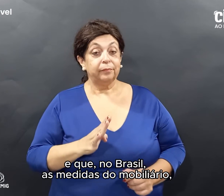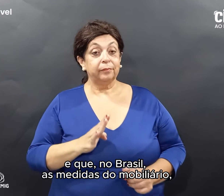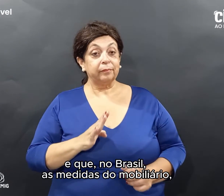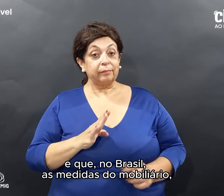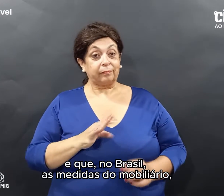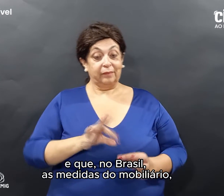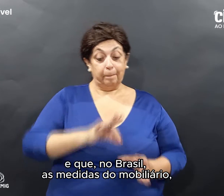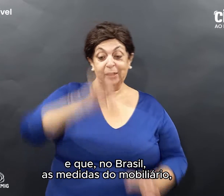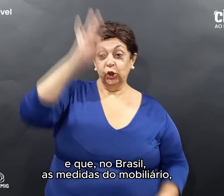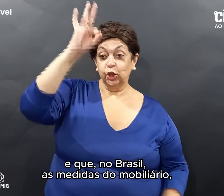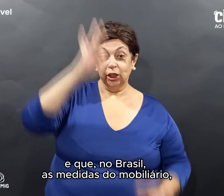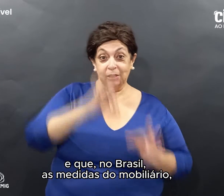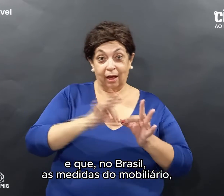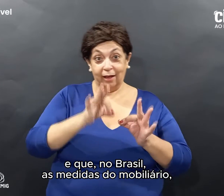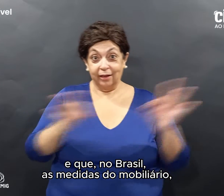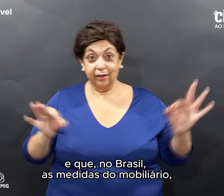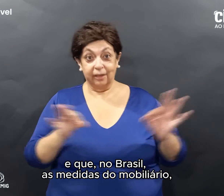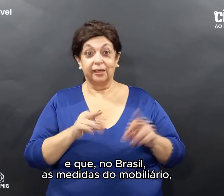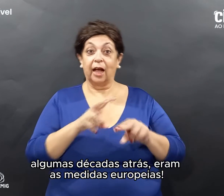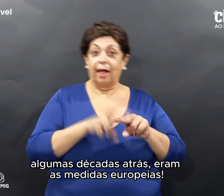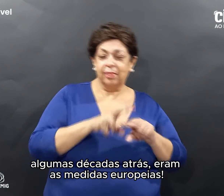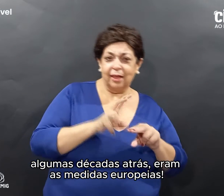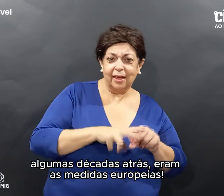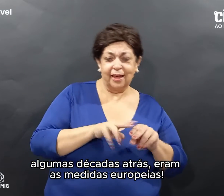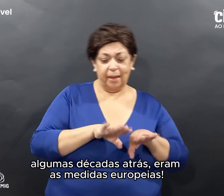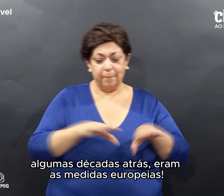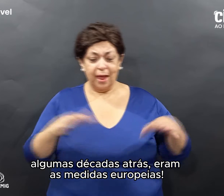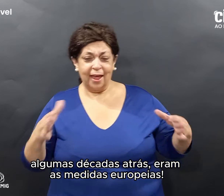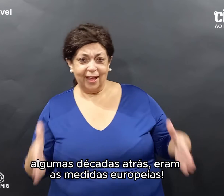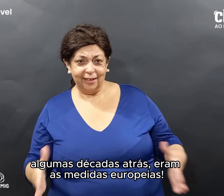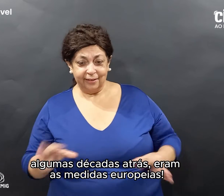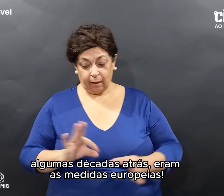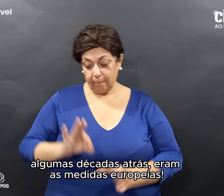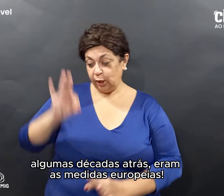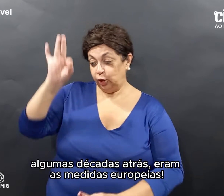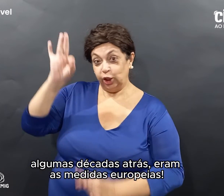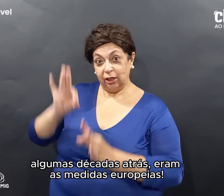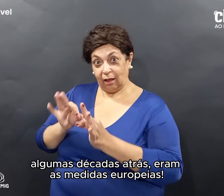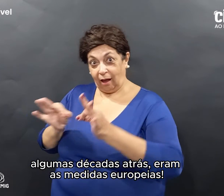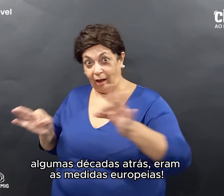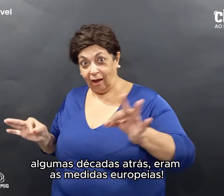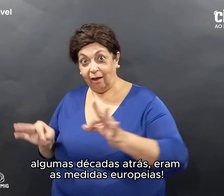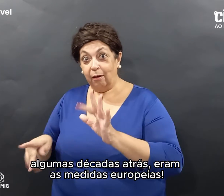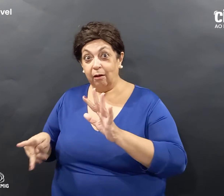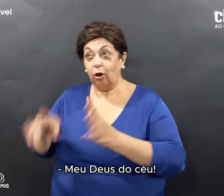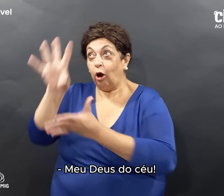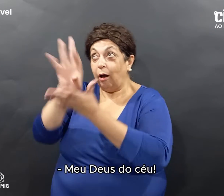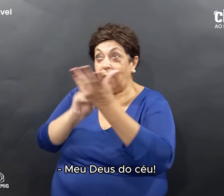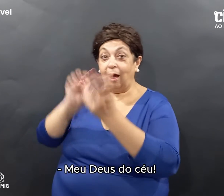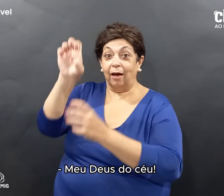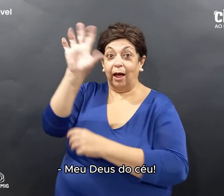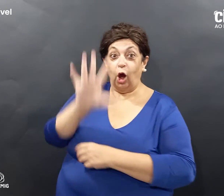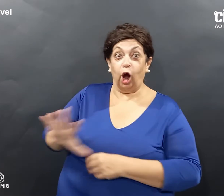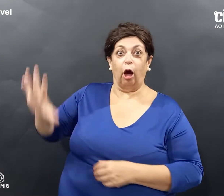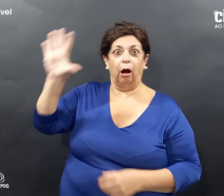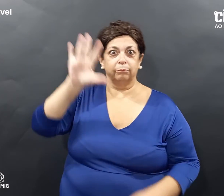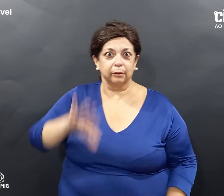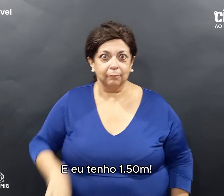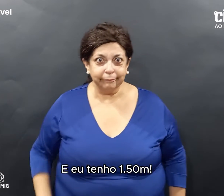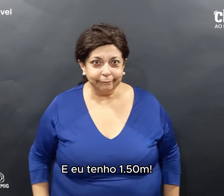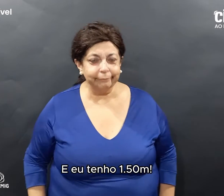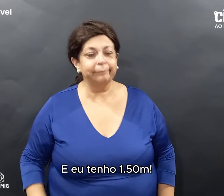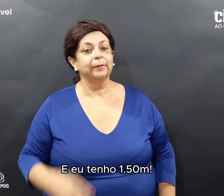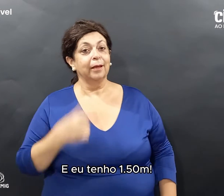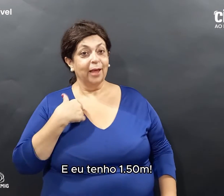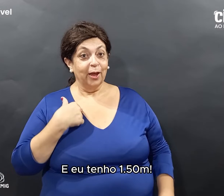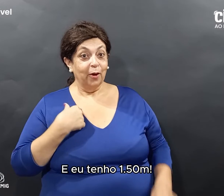as medidas do mobiliário, né, algumas décadas atrás, eram as medidas europeias. Meu Deus do céu. E